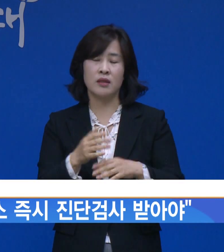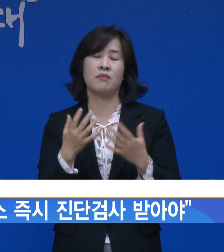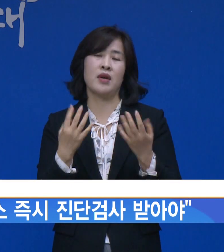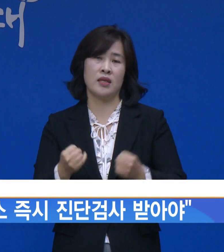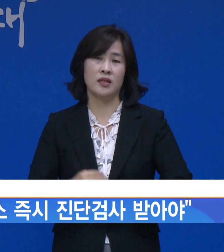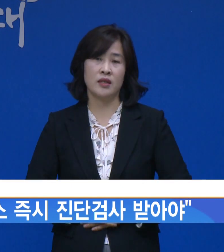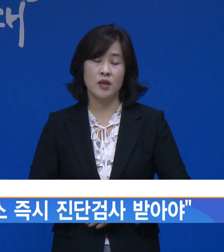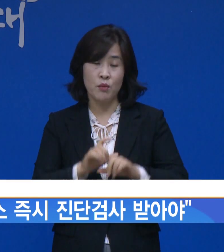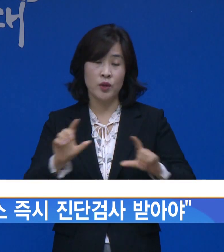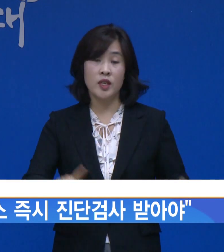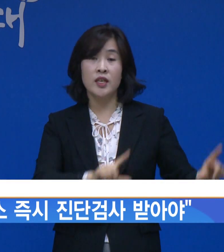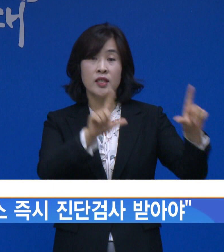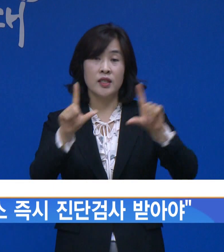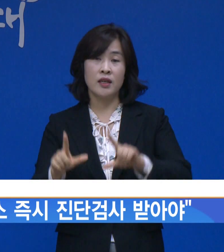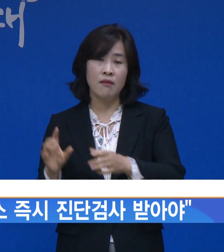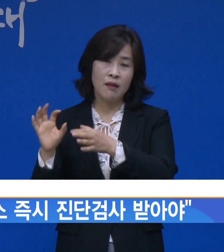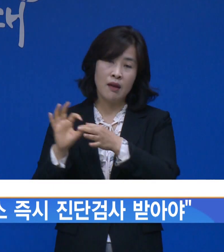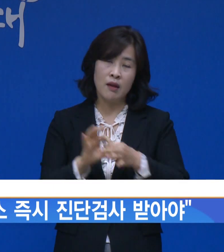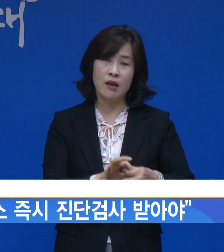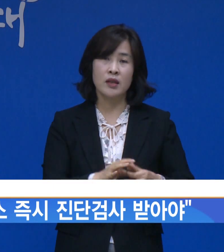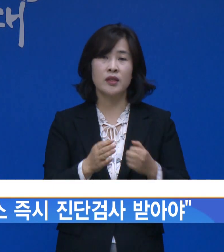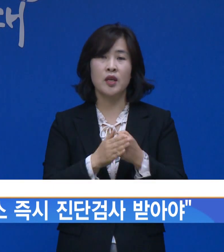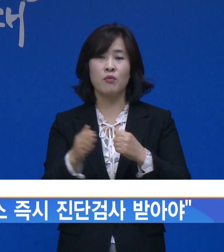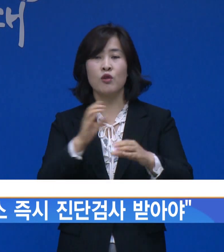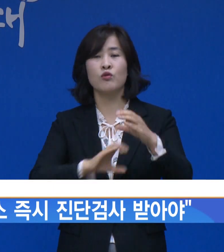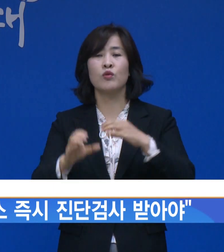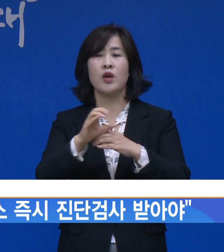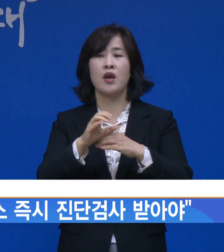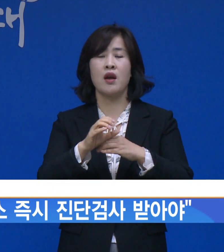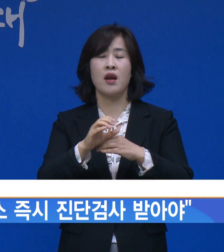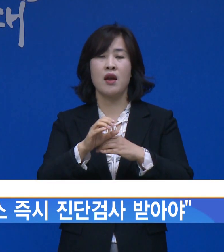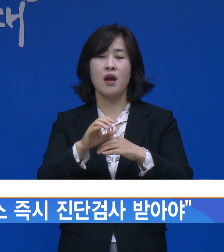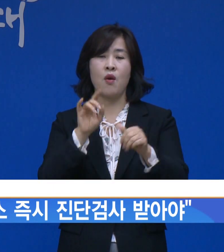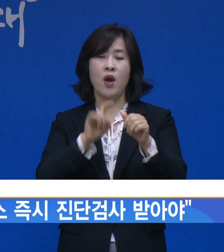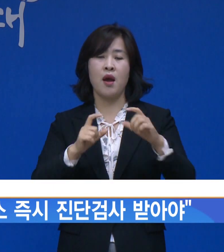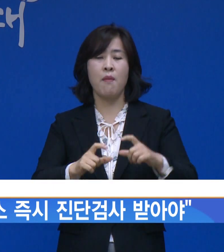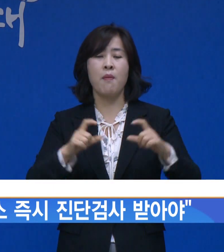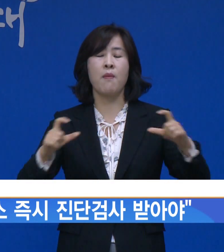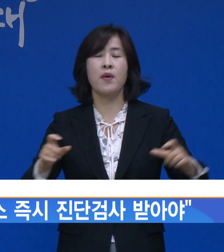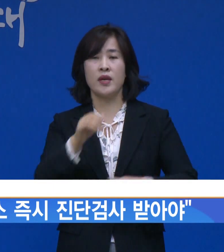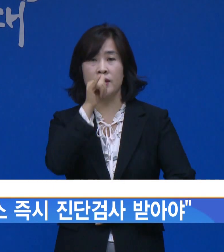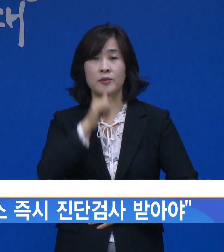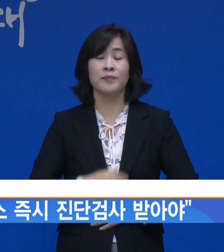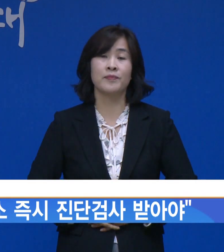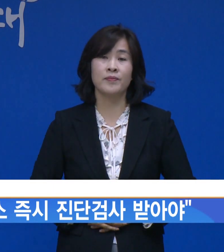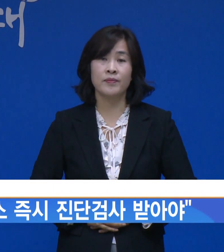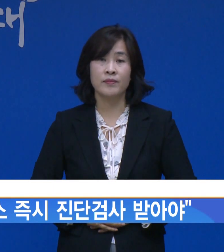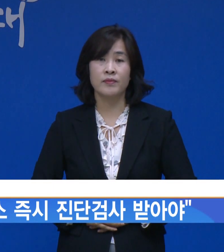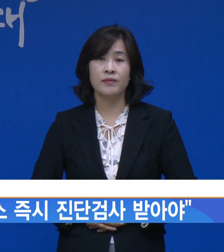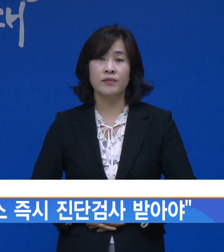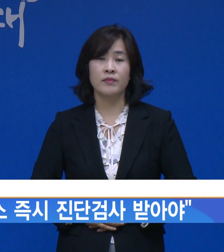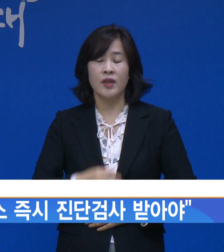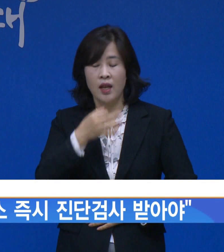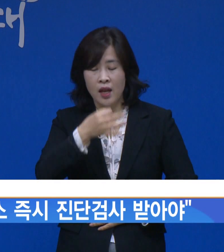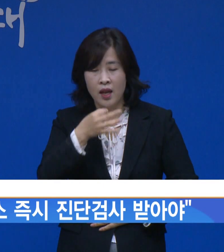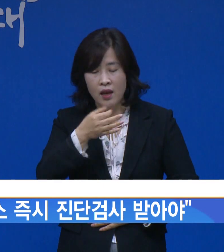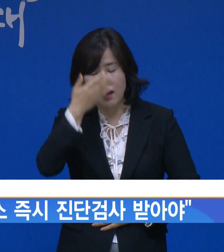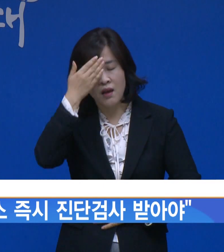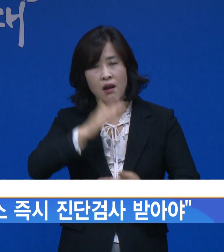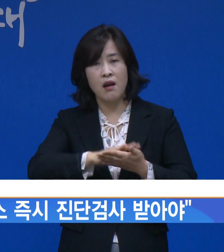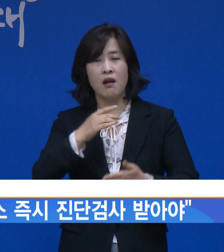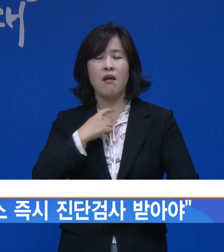등 일상생활을 함으로써 추가 확산이 지속되고 있습니다. 기침,